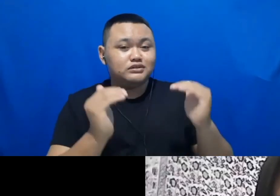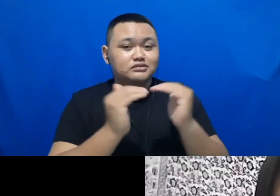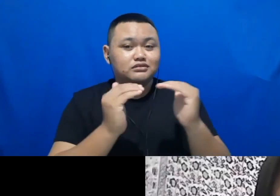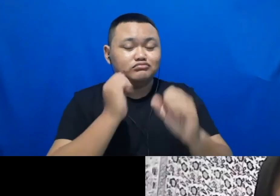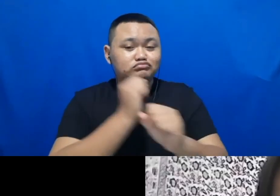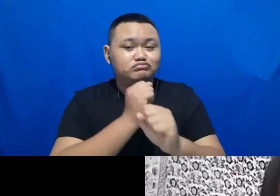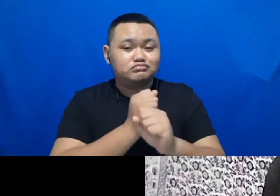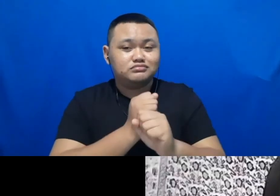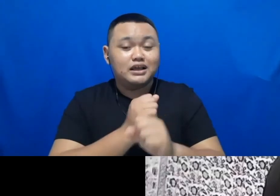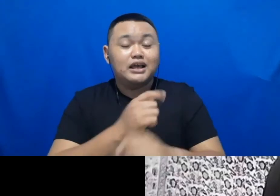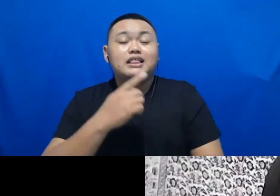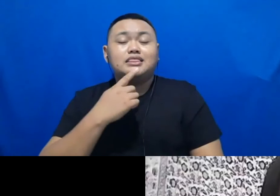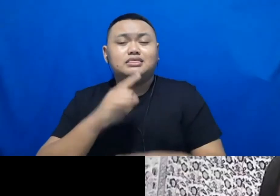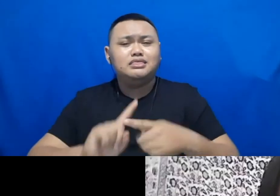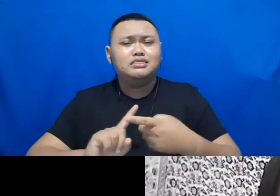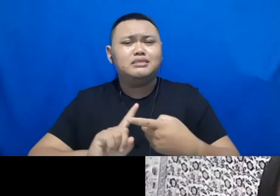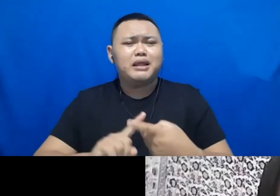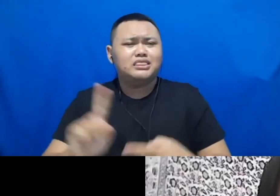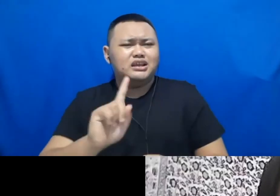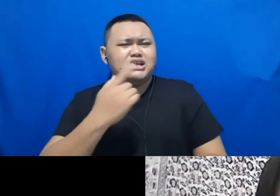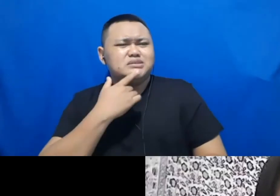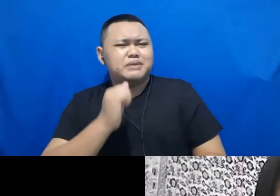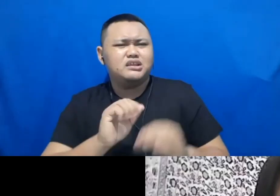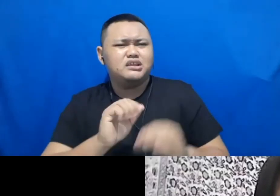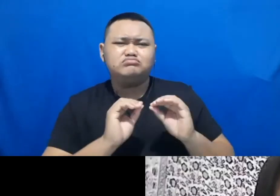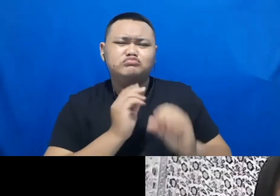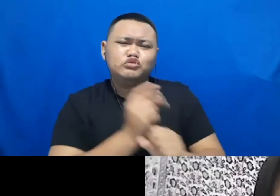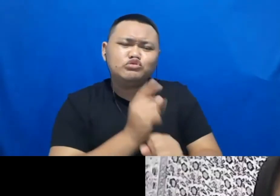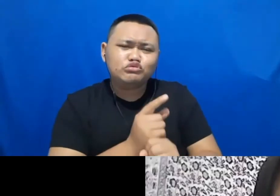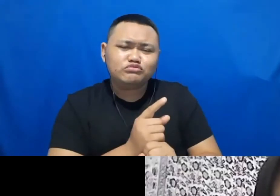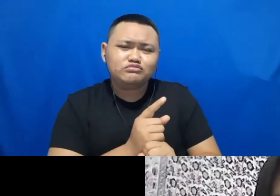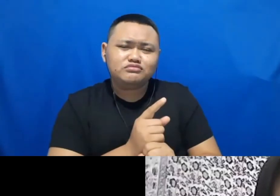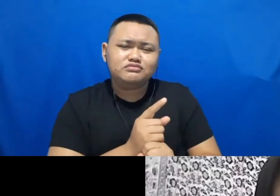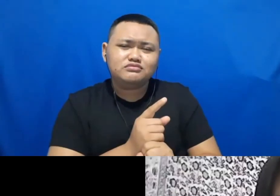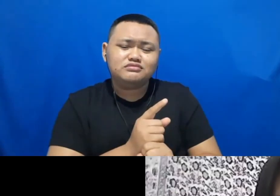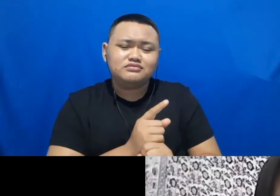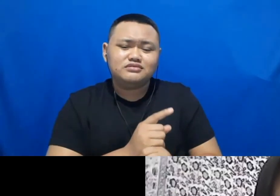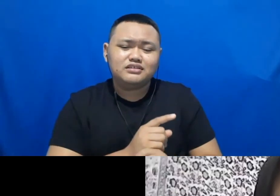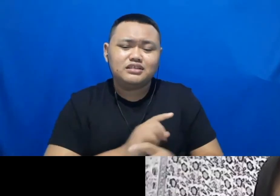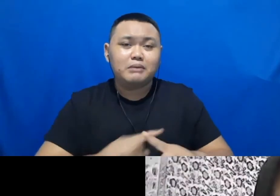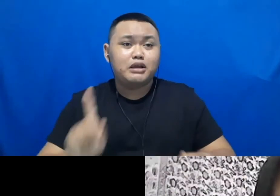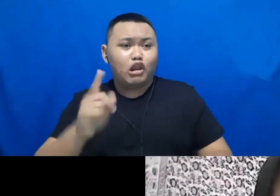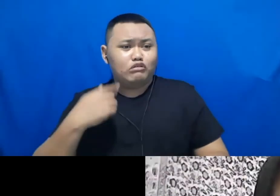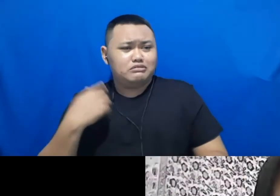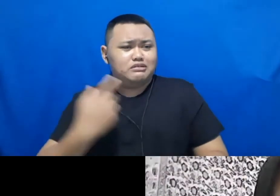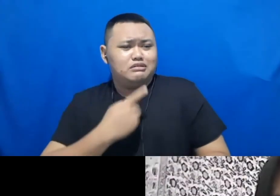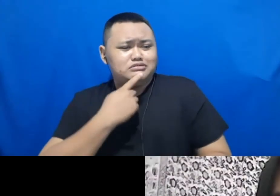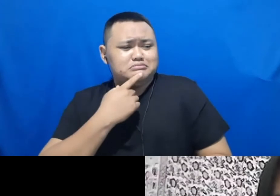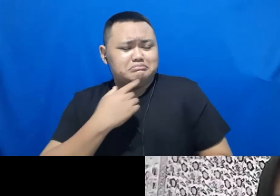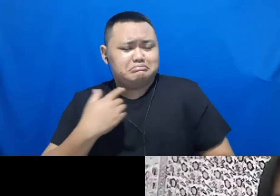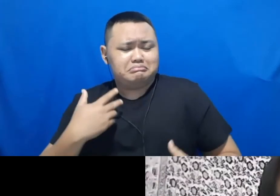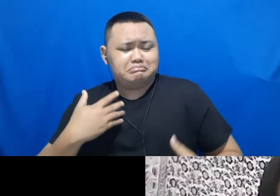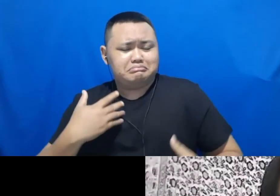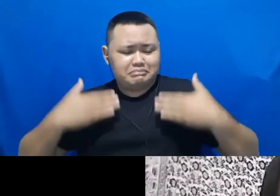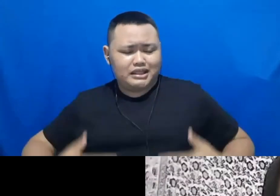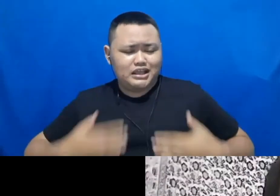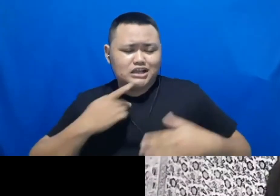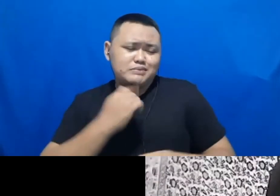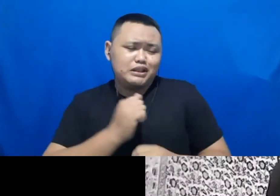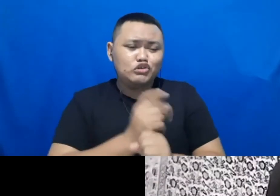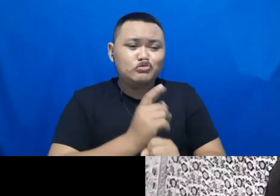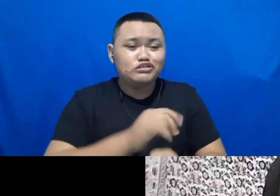saya merasa muda gitu. Jadi yang namanya ketidaksetaraan gender